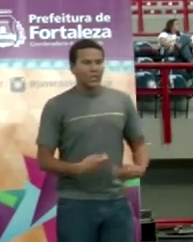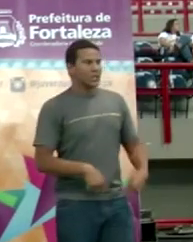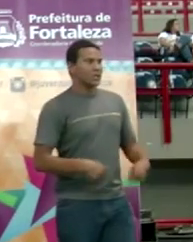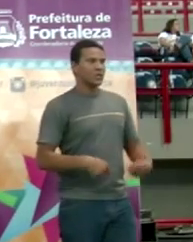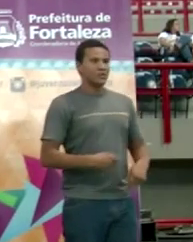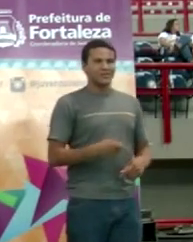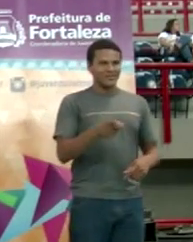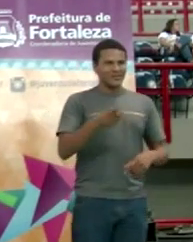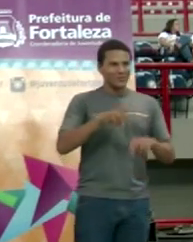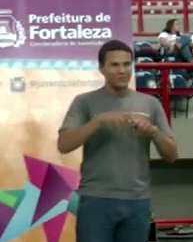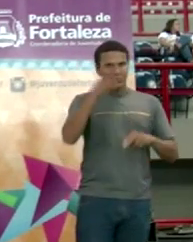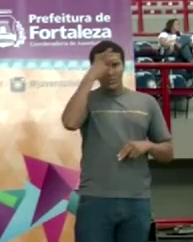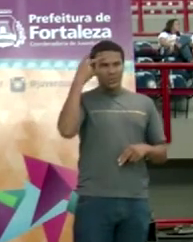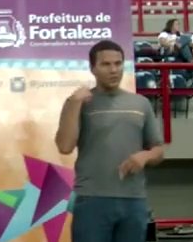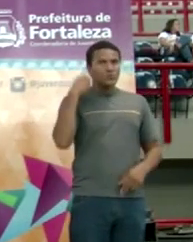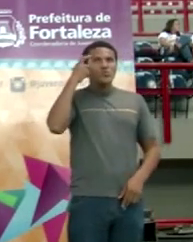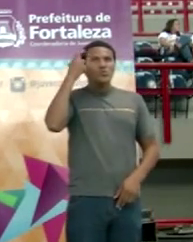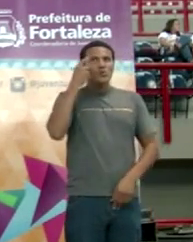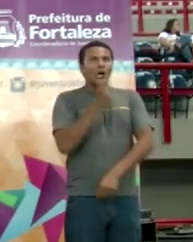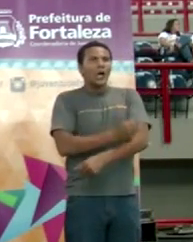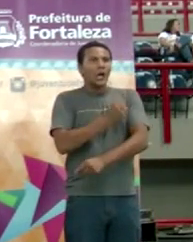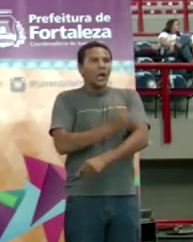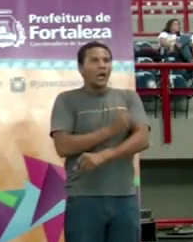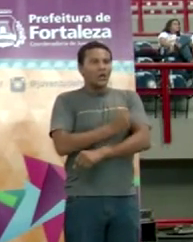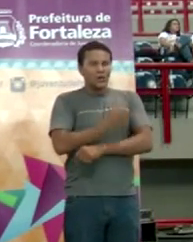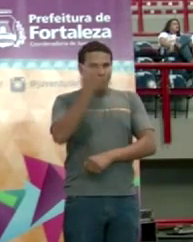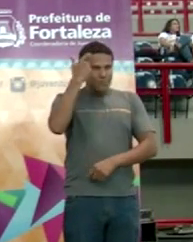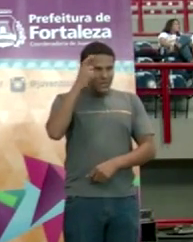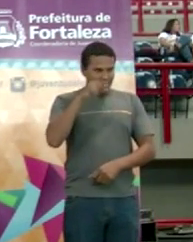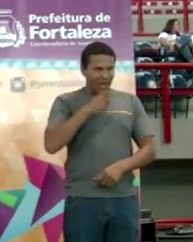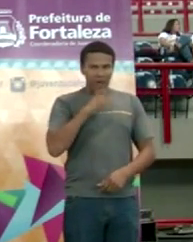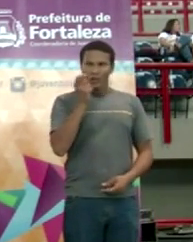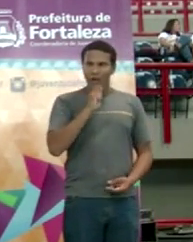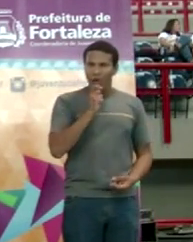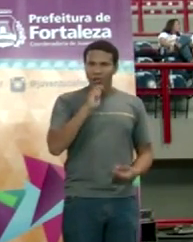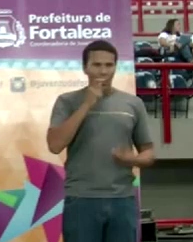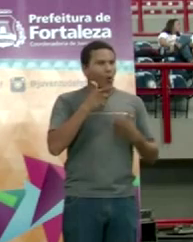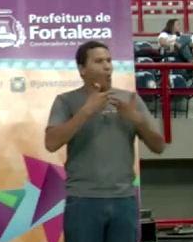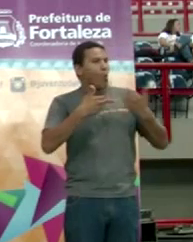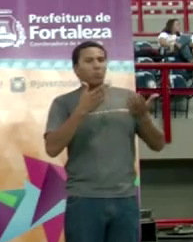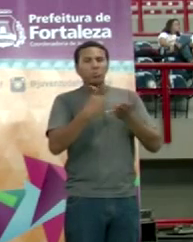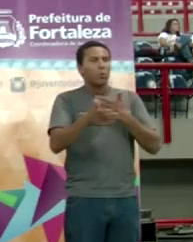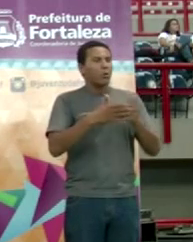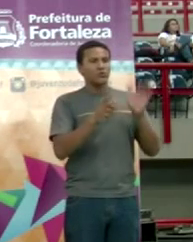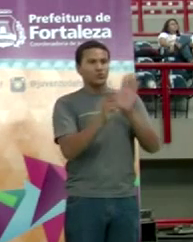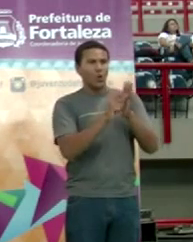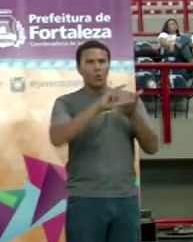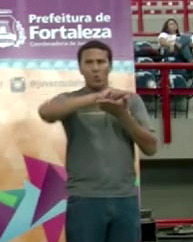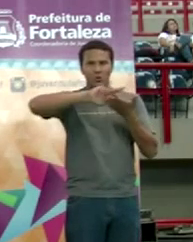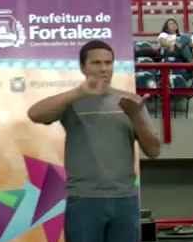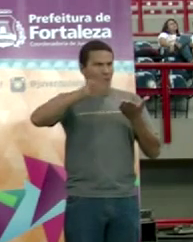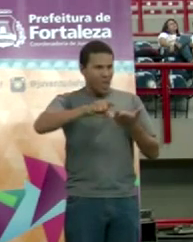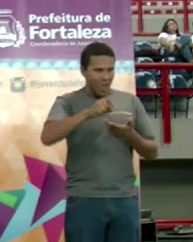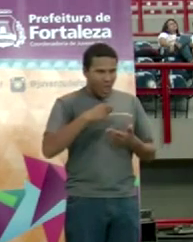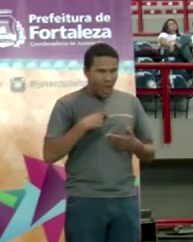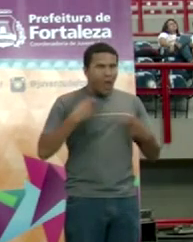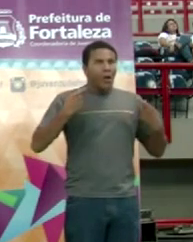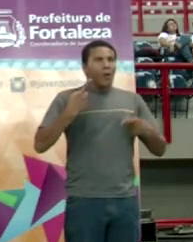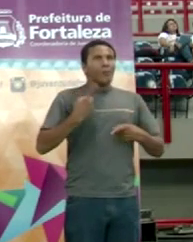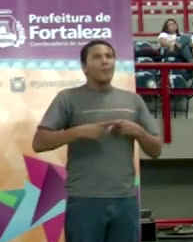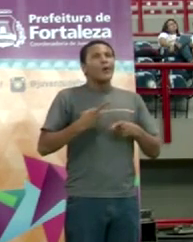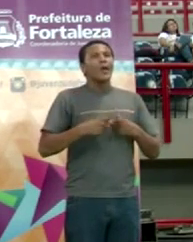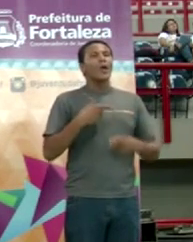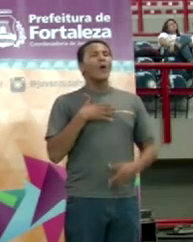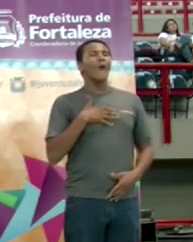O viciado, ele não consome a droga por prazer, ele consome a droga por